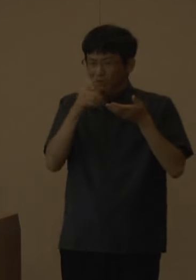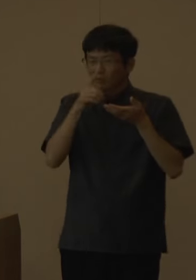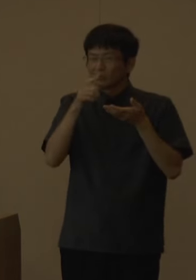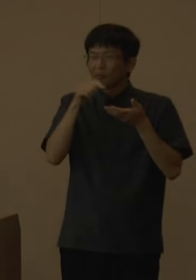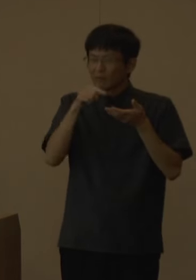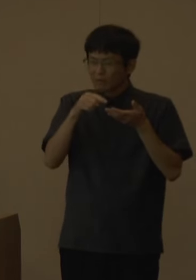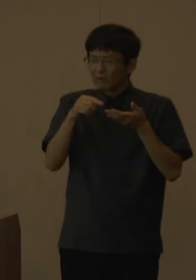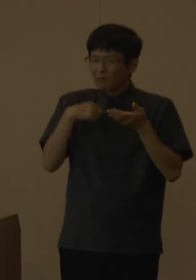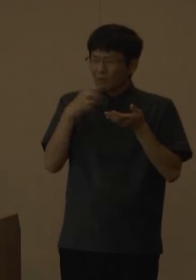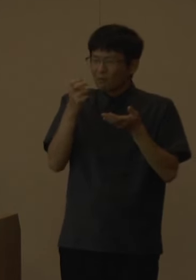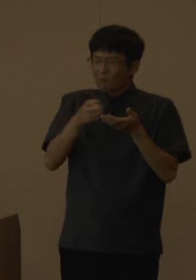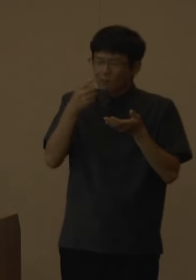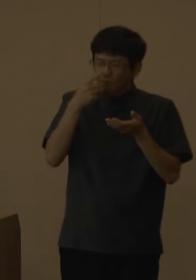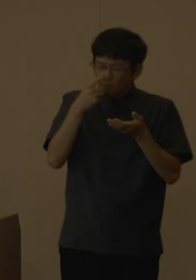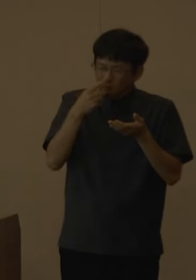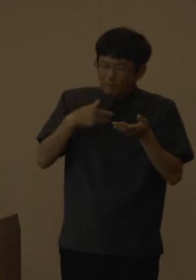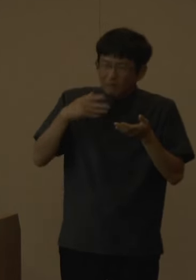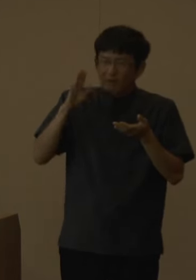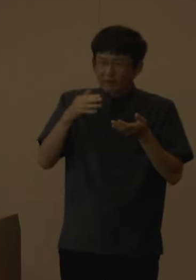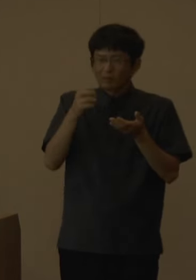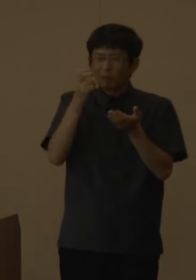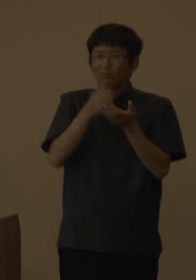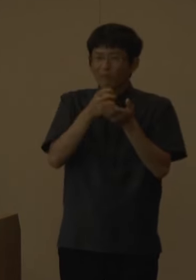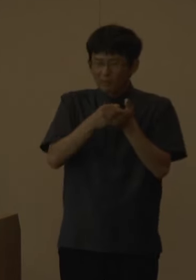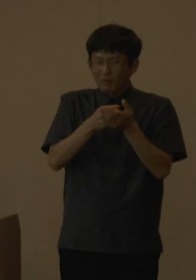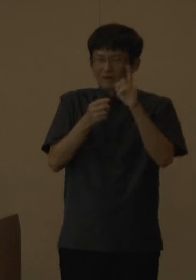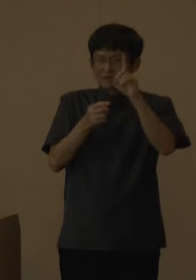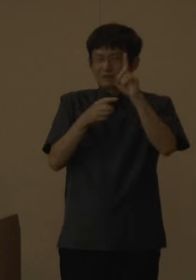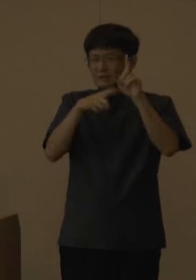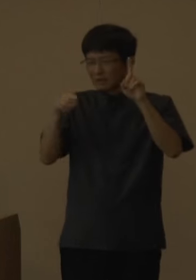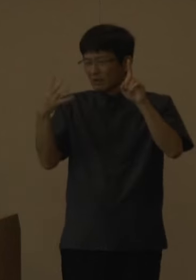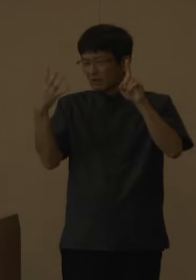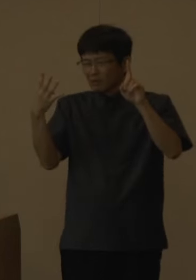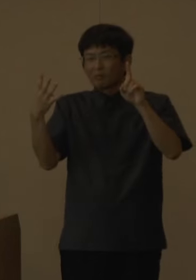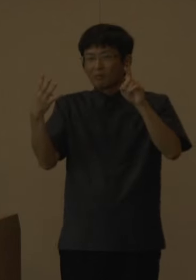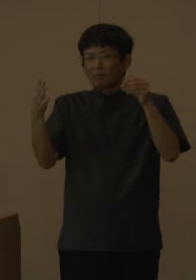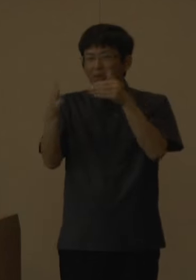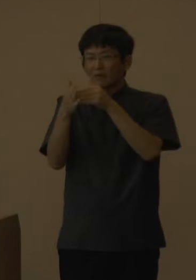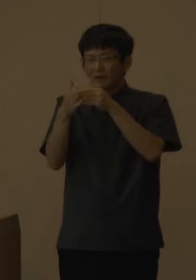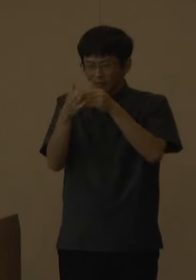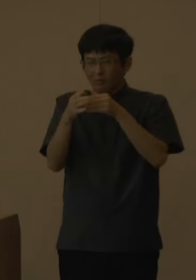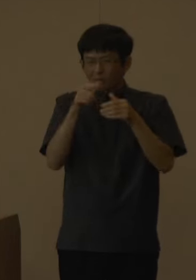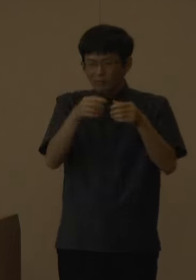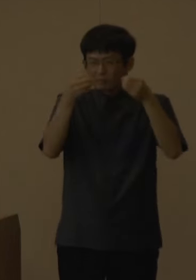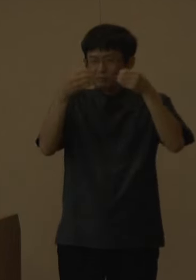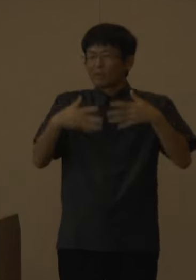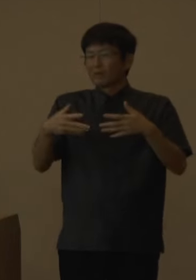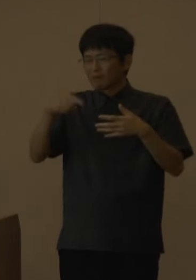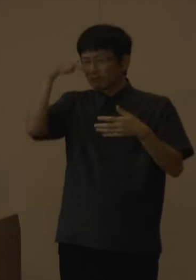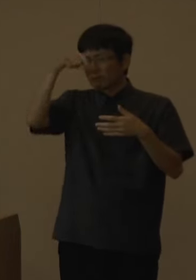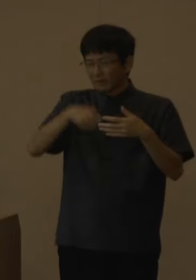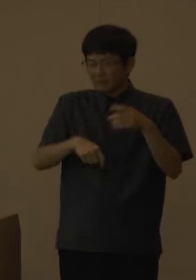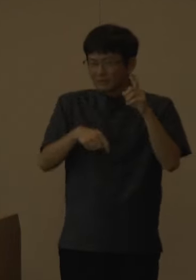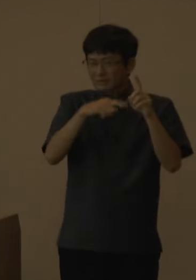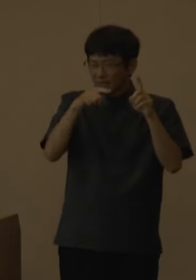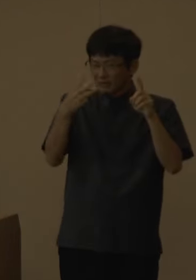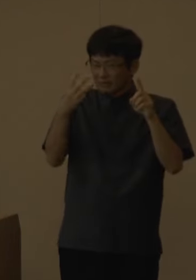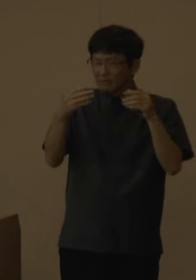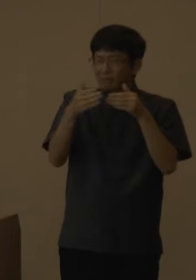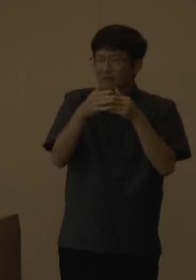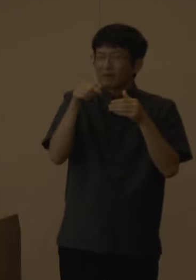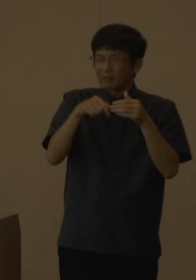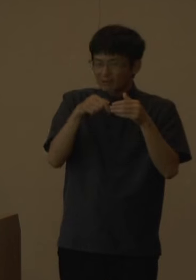は詳しくないんで恐縮ですが、1から 4までのその適用要件の中の1から3までであって、地